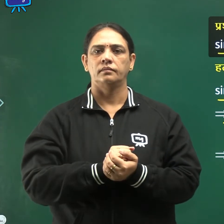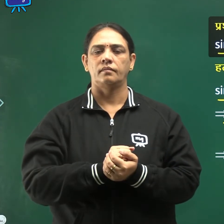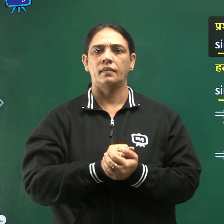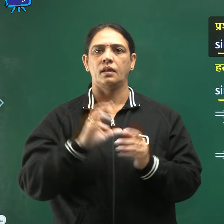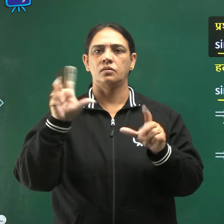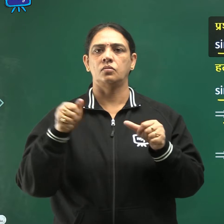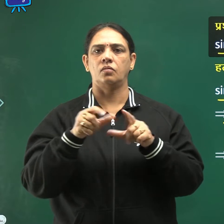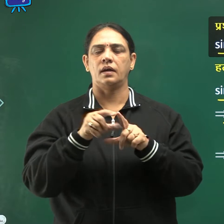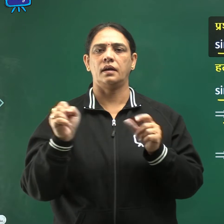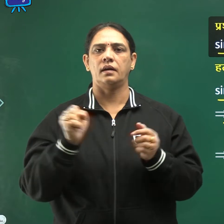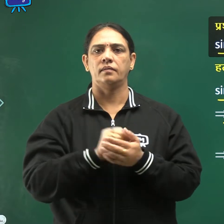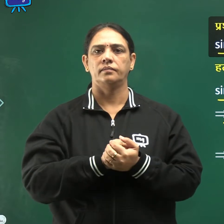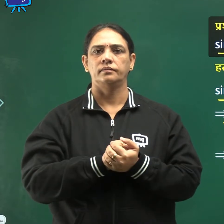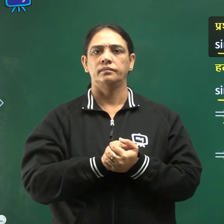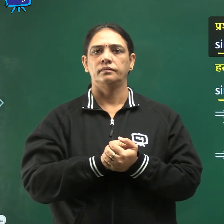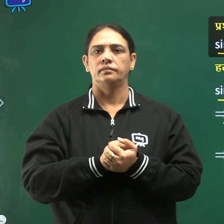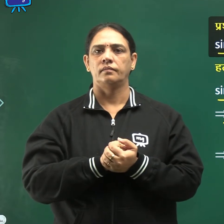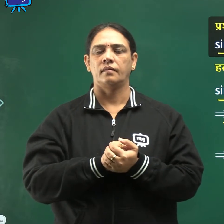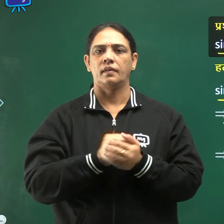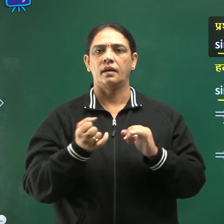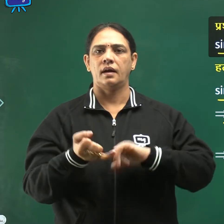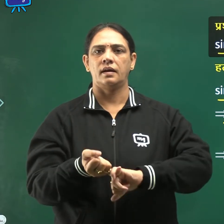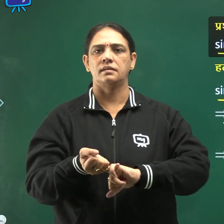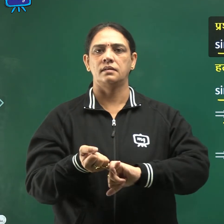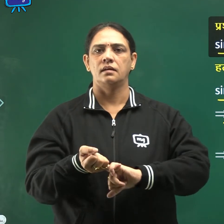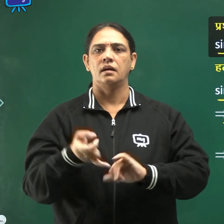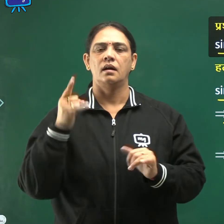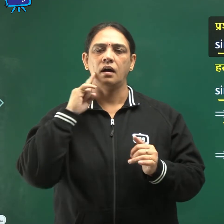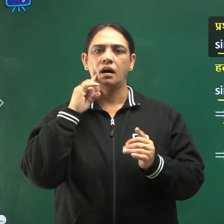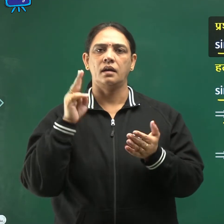हल करेंगे साइन 35 डिग्री